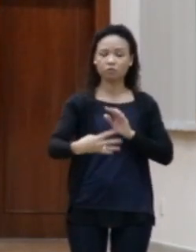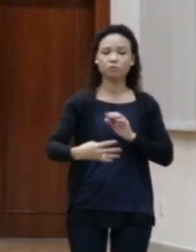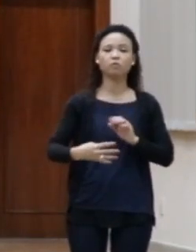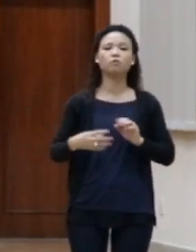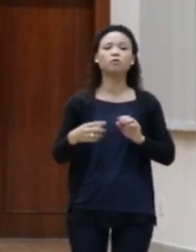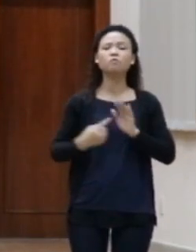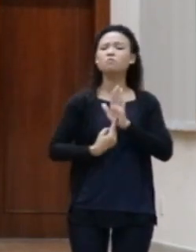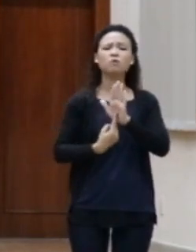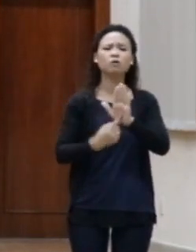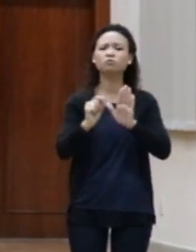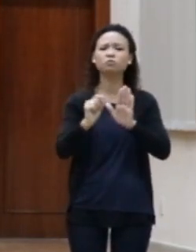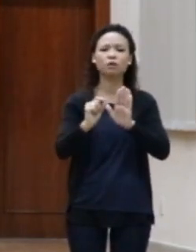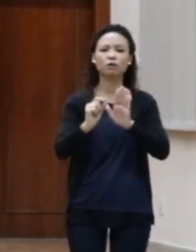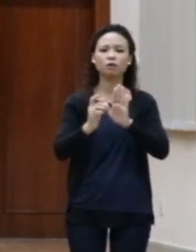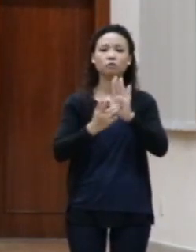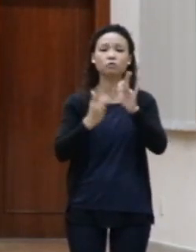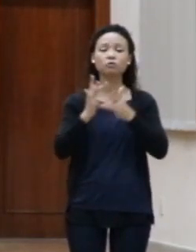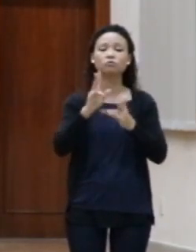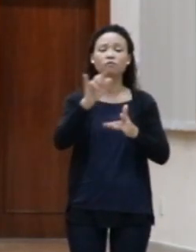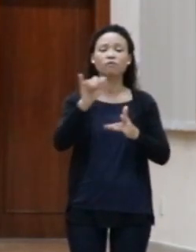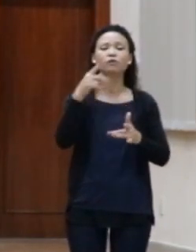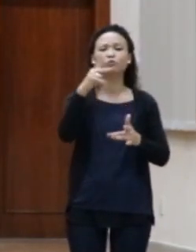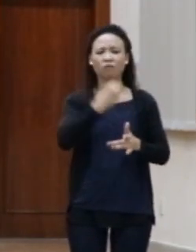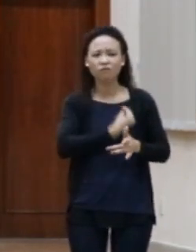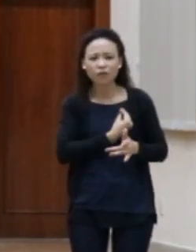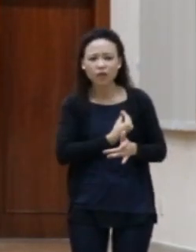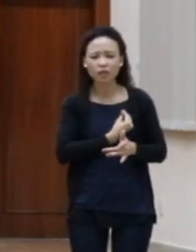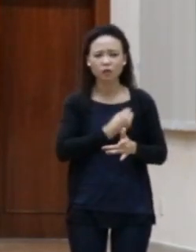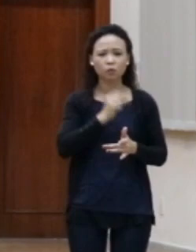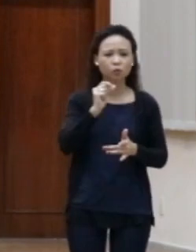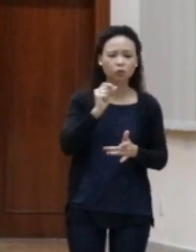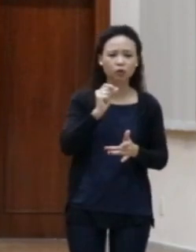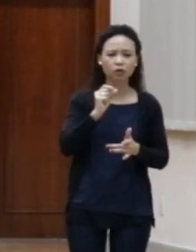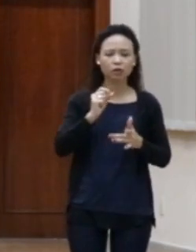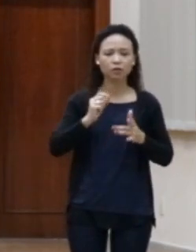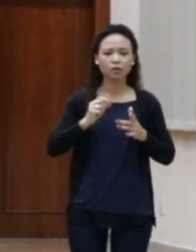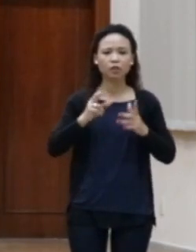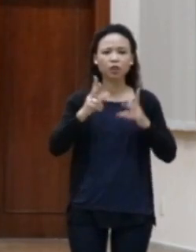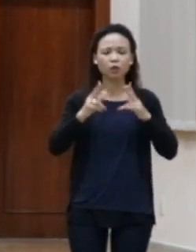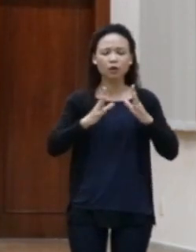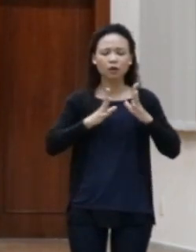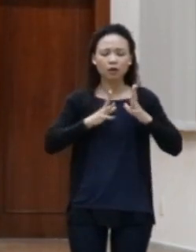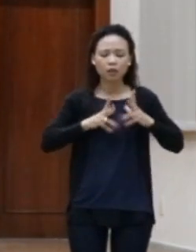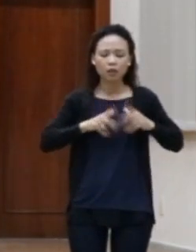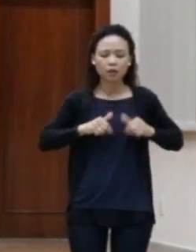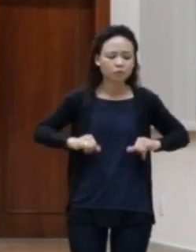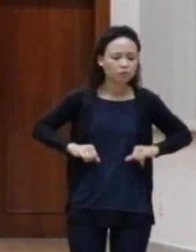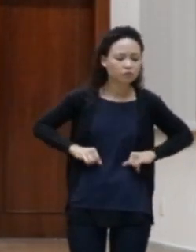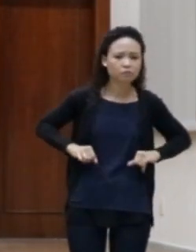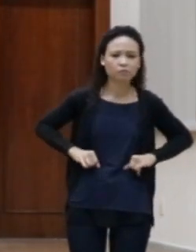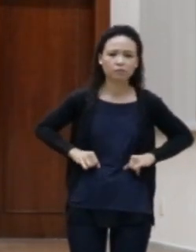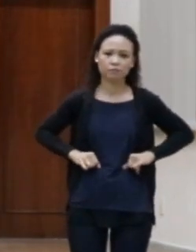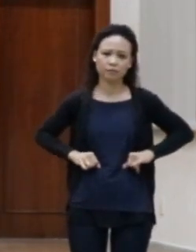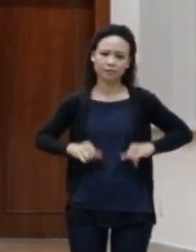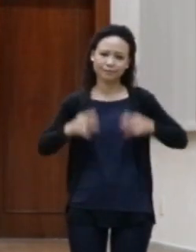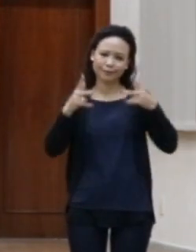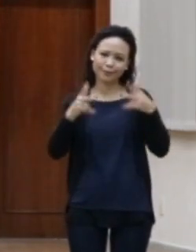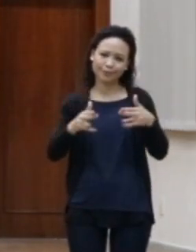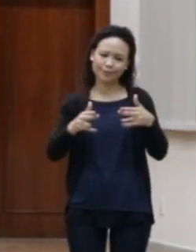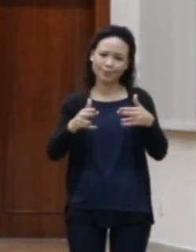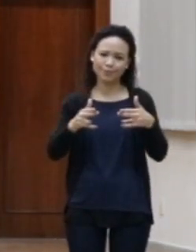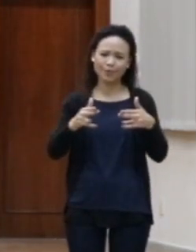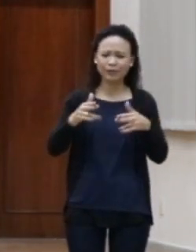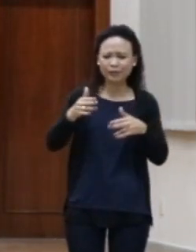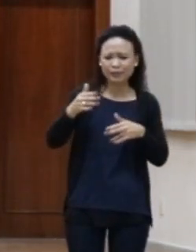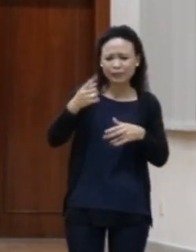olhos todas lágrimas. Não haverá mais morte, nem tristeza, nem choro, nem